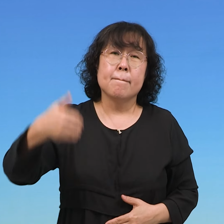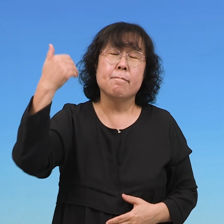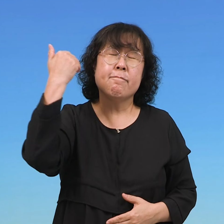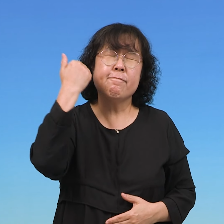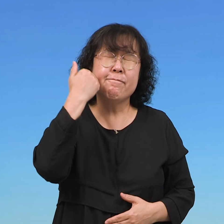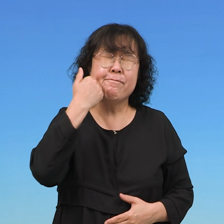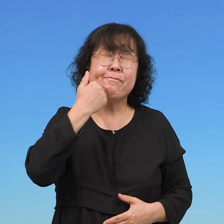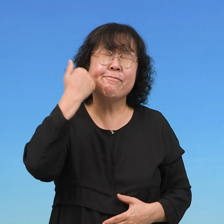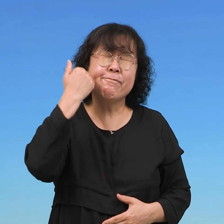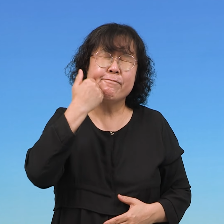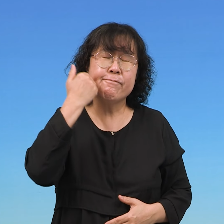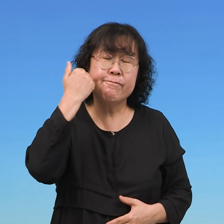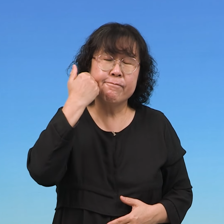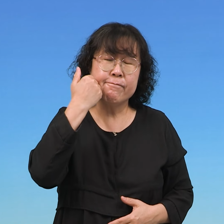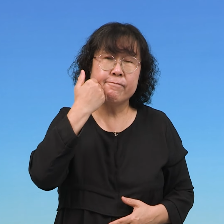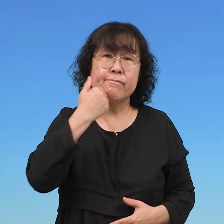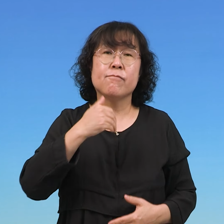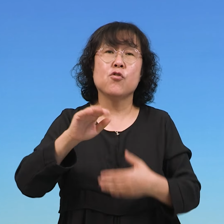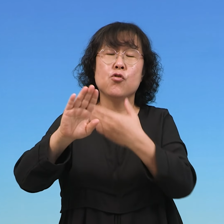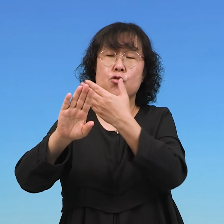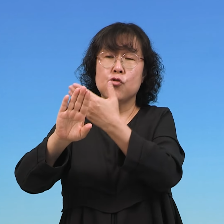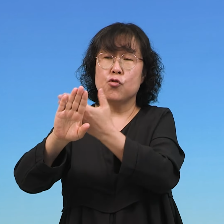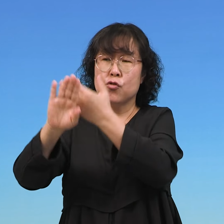누군가 널 위하여